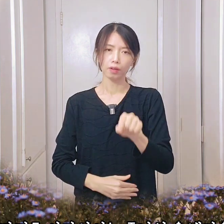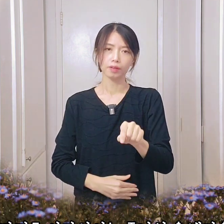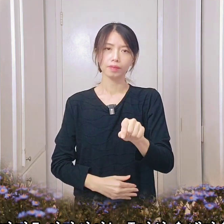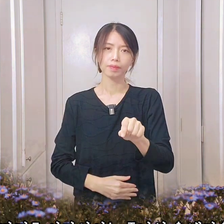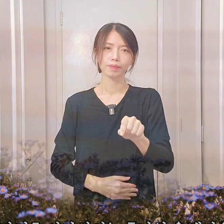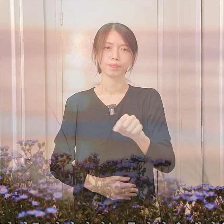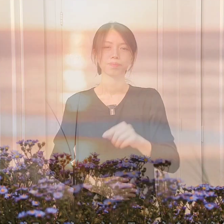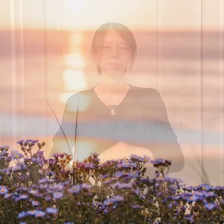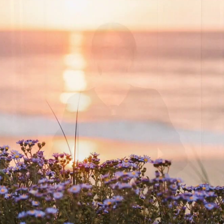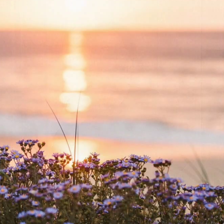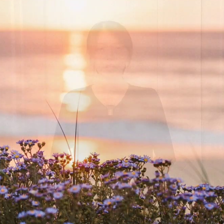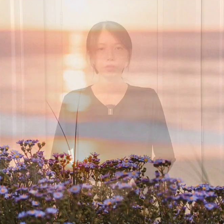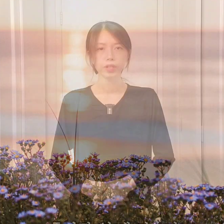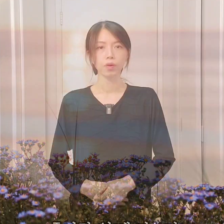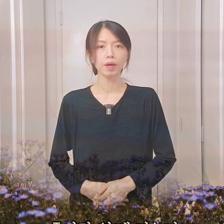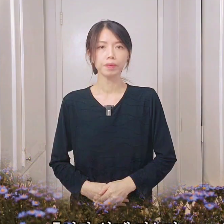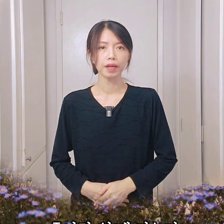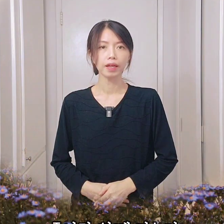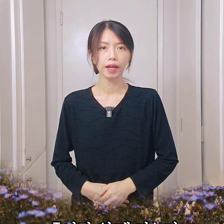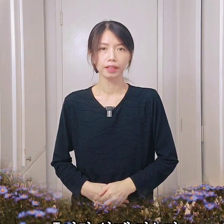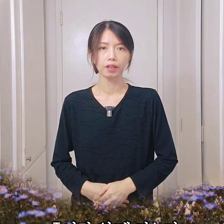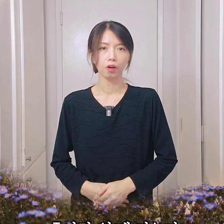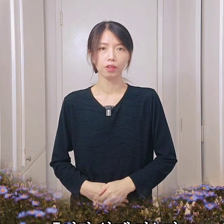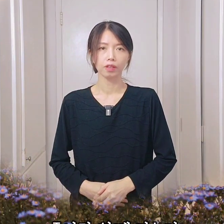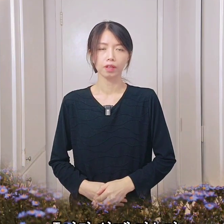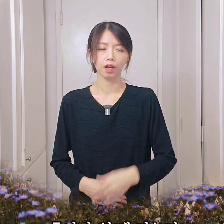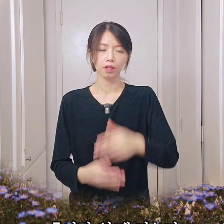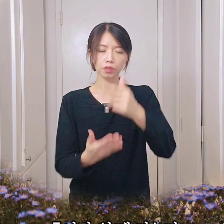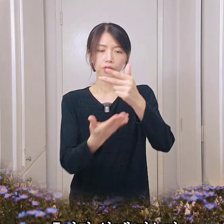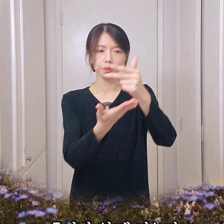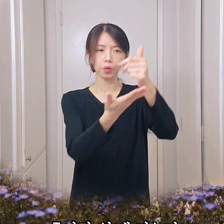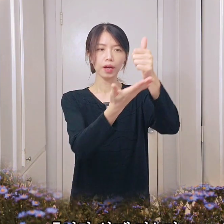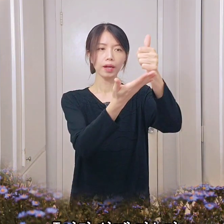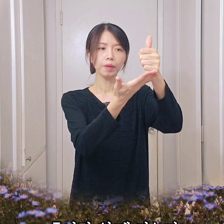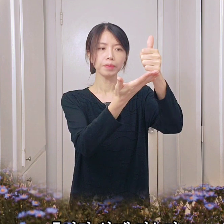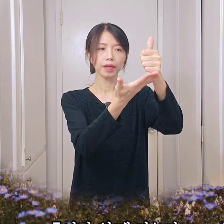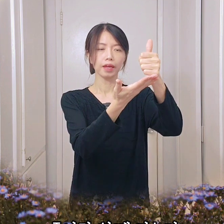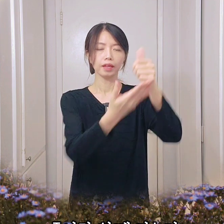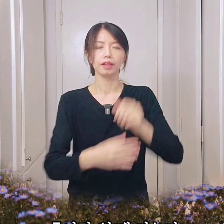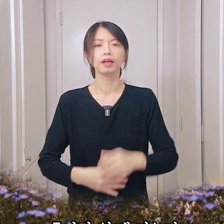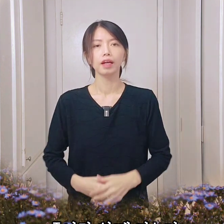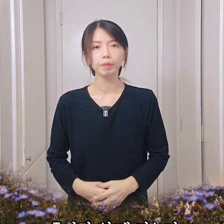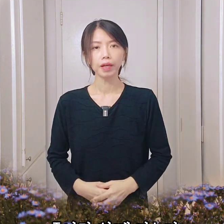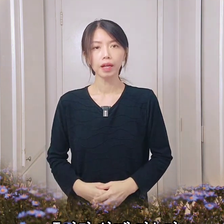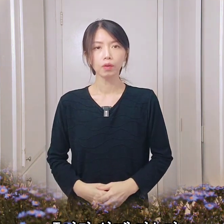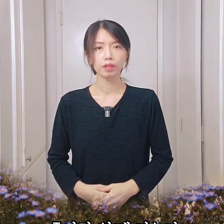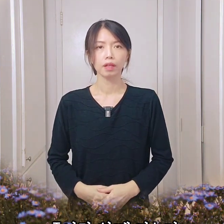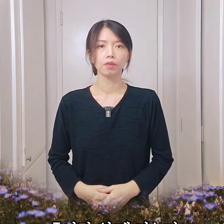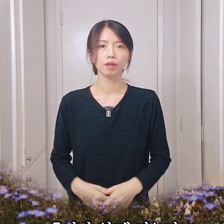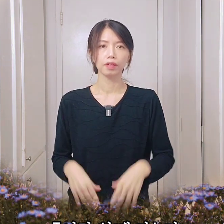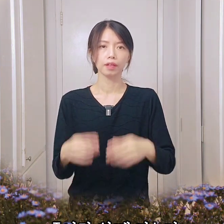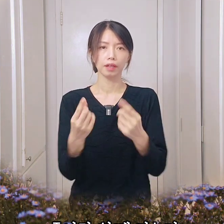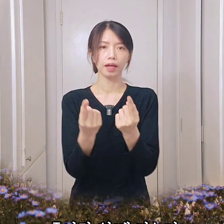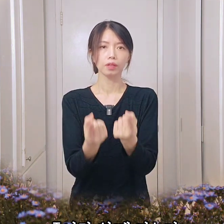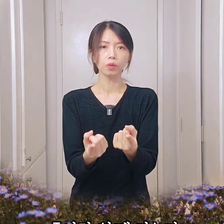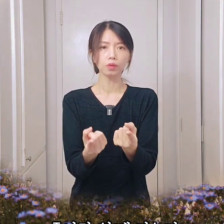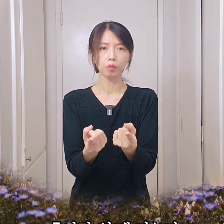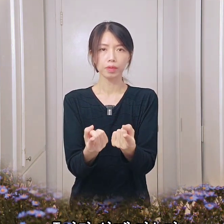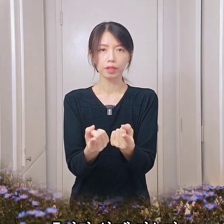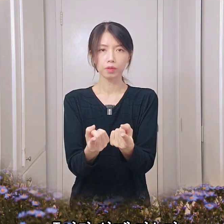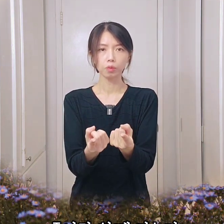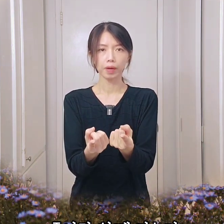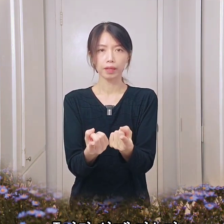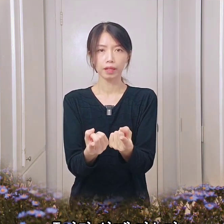거하는 것. 주님과 함께 가는 것. 주님과 함께. 함께라고 한 뜻에서는